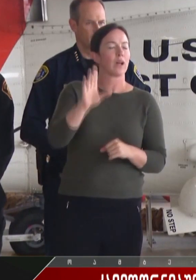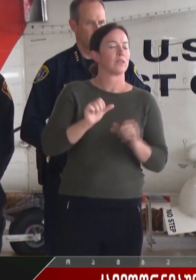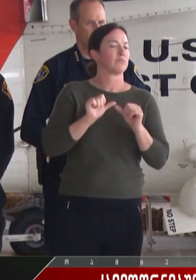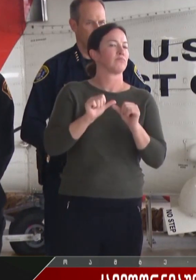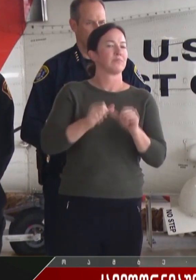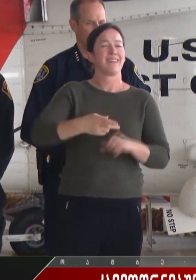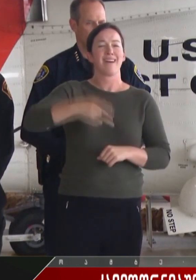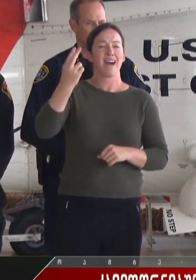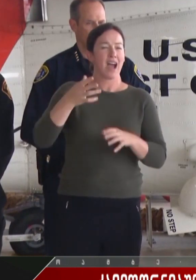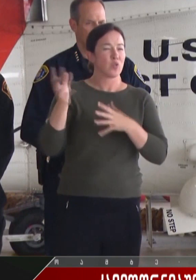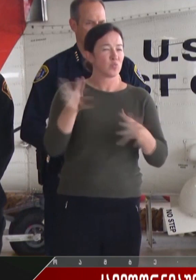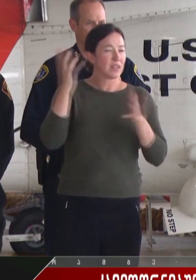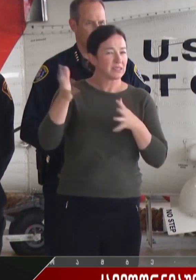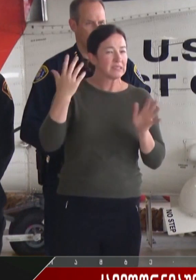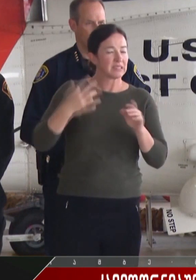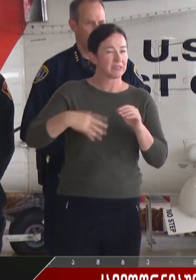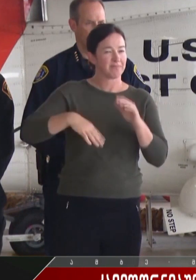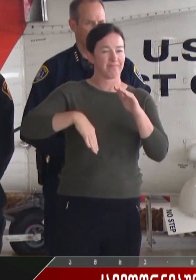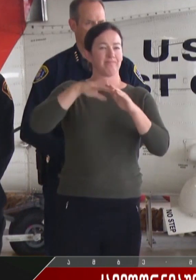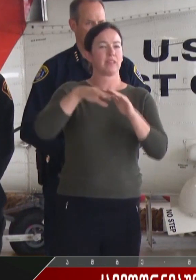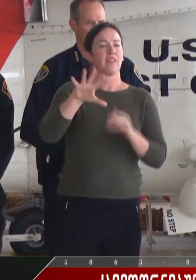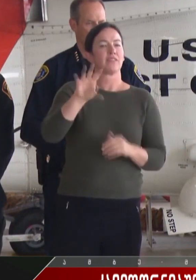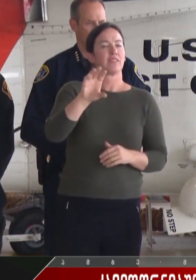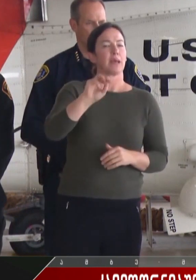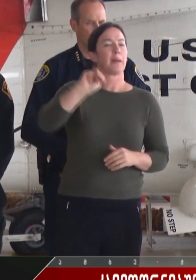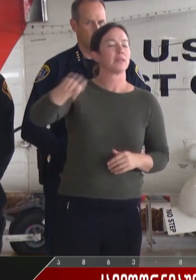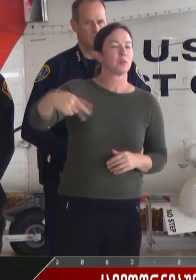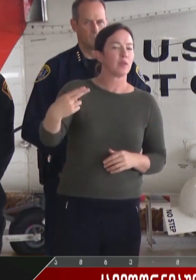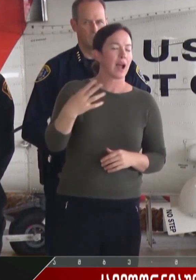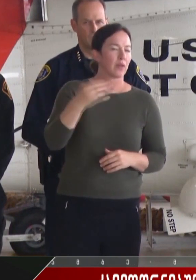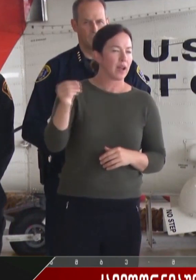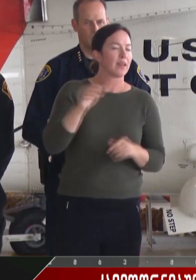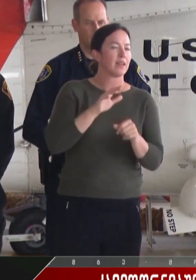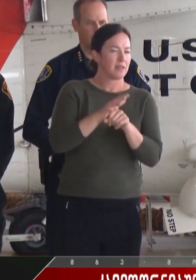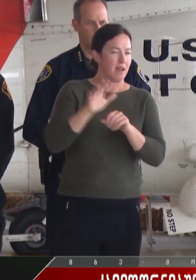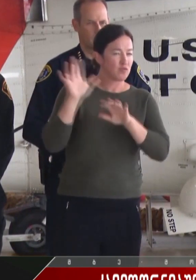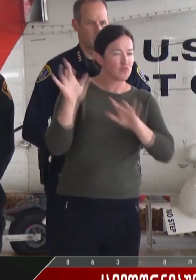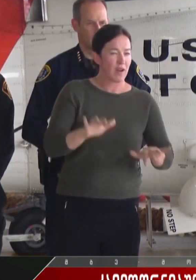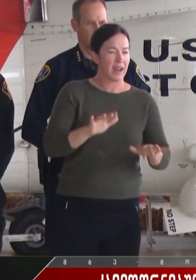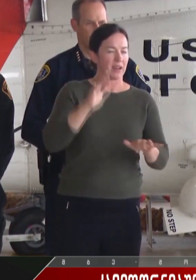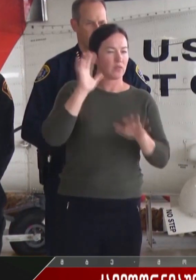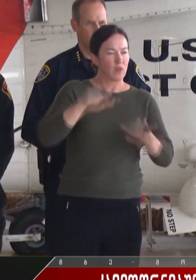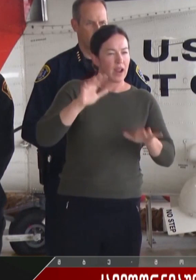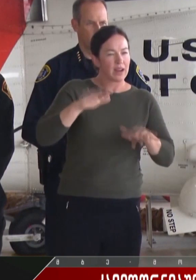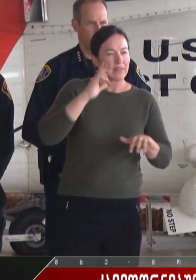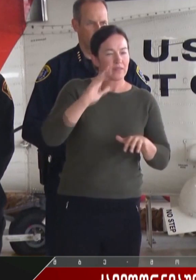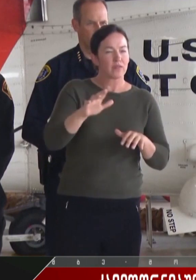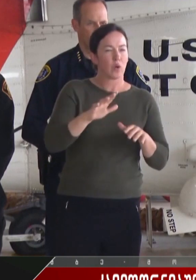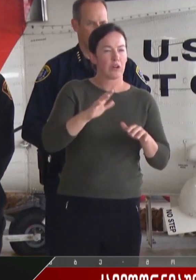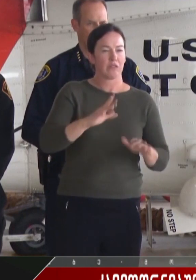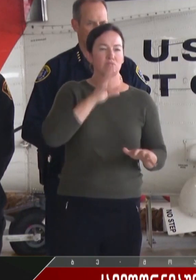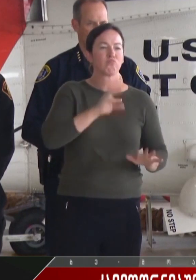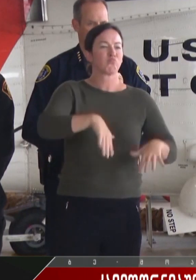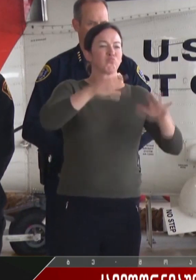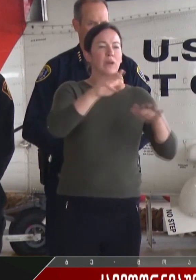საფრთხეა. არ გაიაროთ მანქანით დატბორილ ქუჩებში. სამაშველო რაზმები აქტიურად გაუწევენ მონიტორინგს რისკის ზონებს და